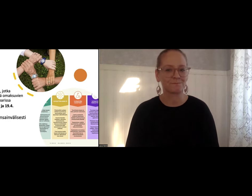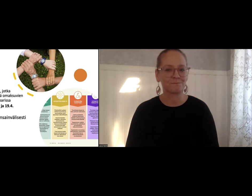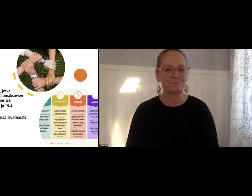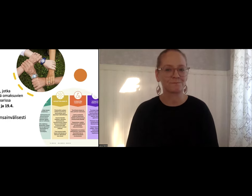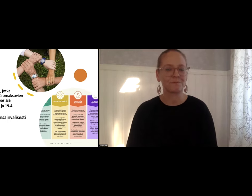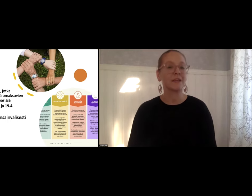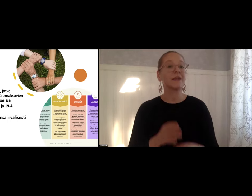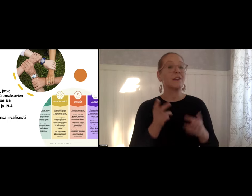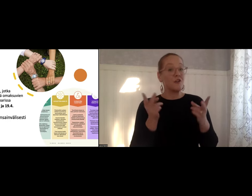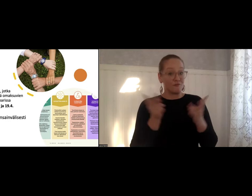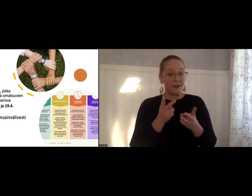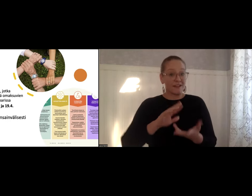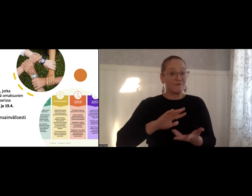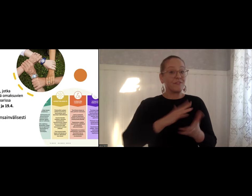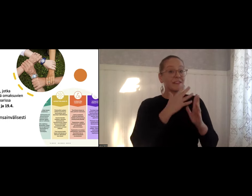verkoston tapaamisiin.